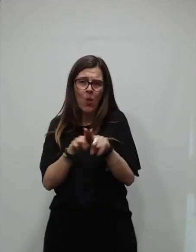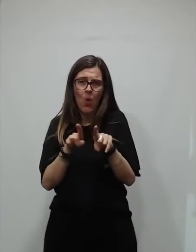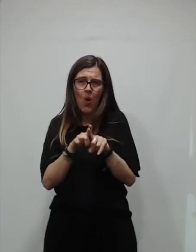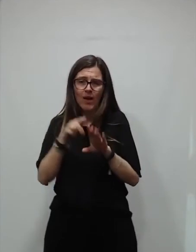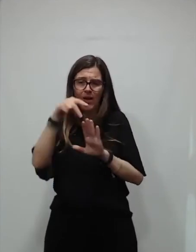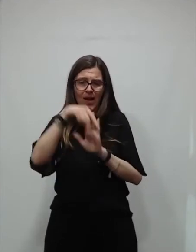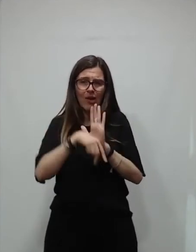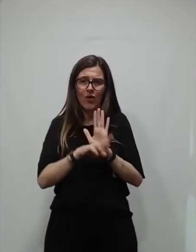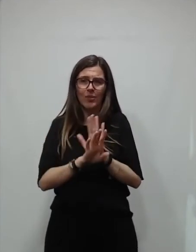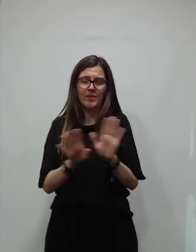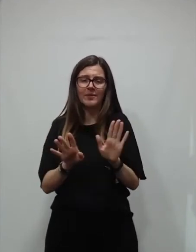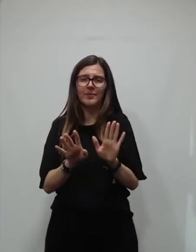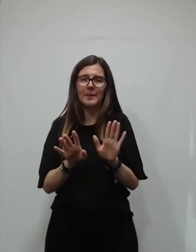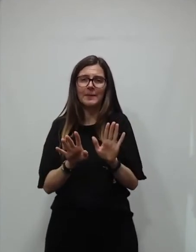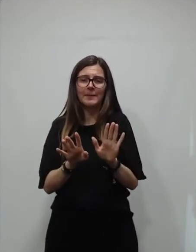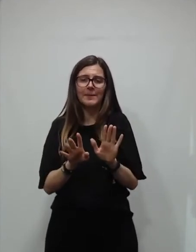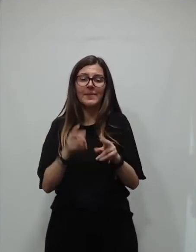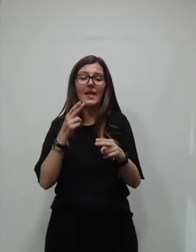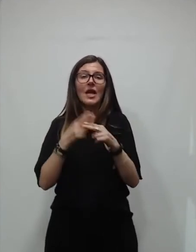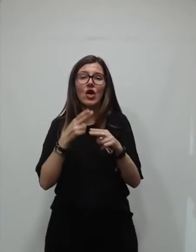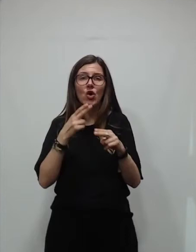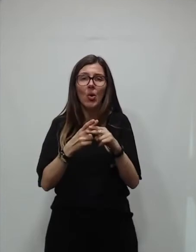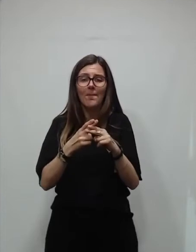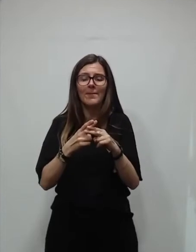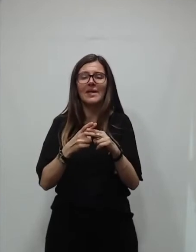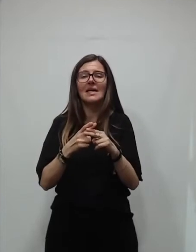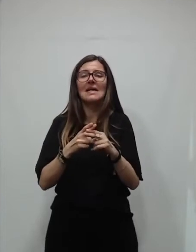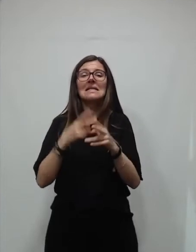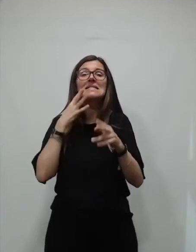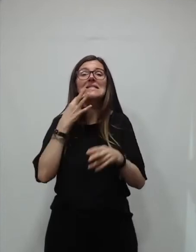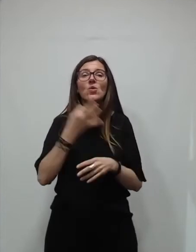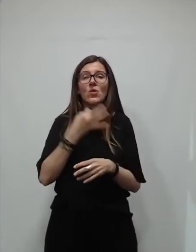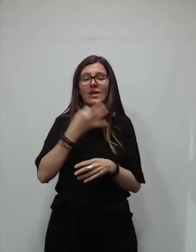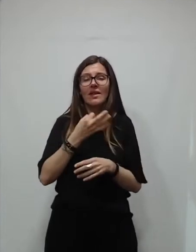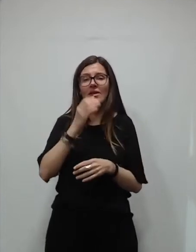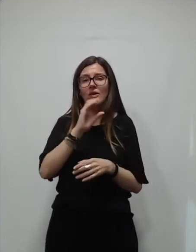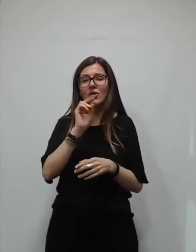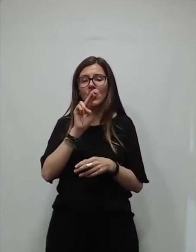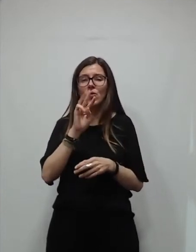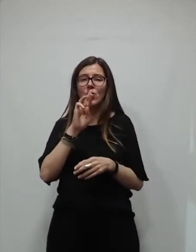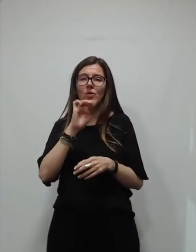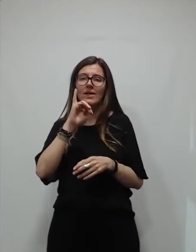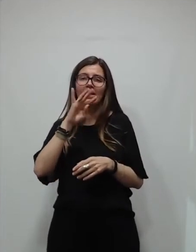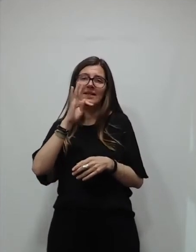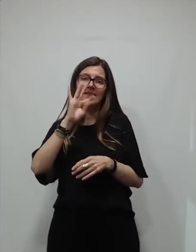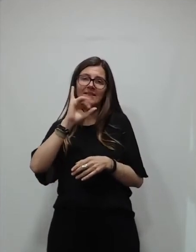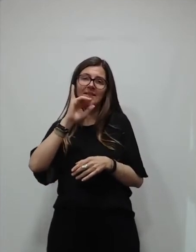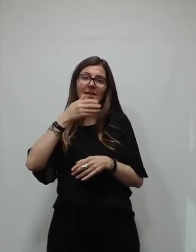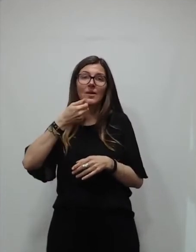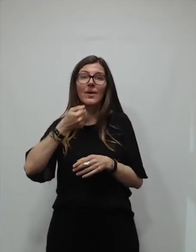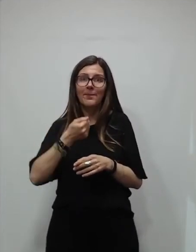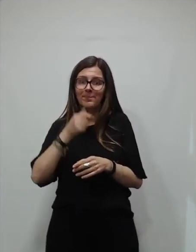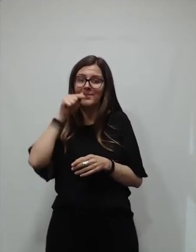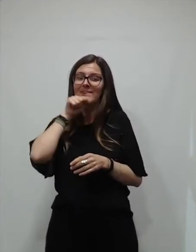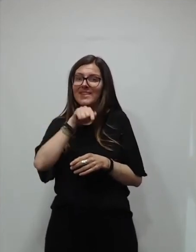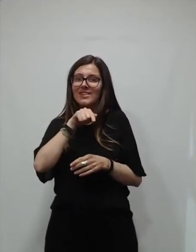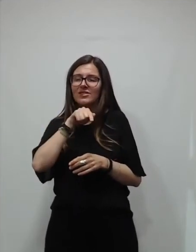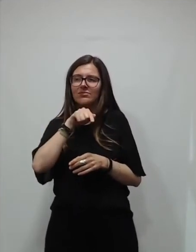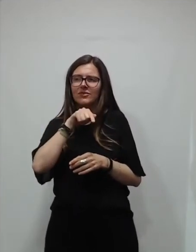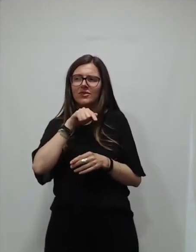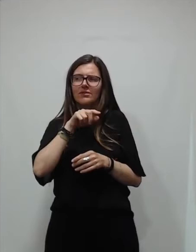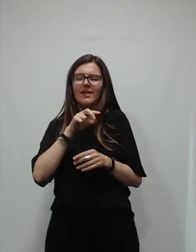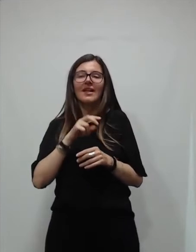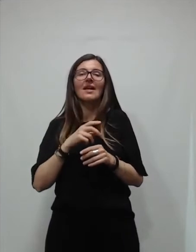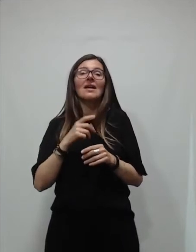medidas de seguridad curativas justamente se llaman así porque desde su establecimiento la idea es curar al sujeto. Si ustedes